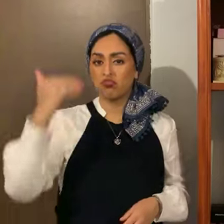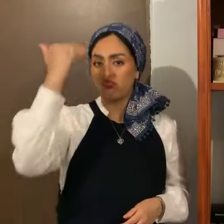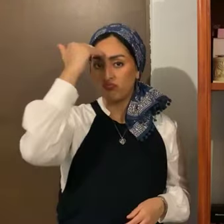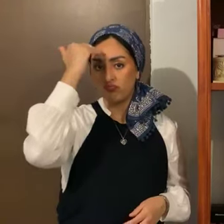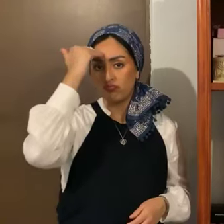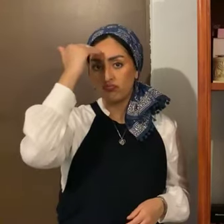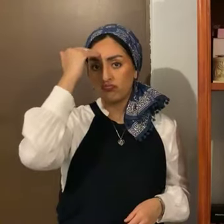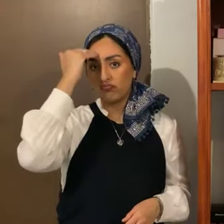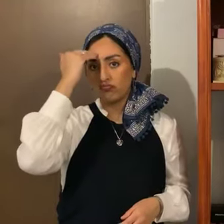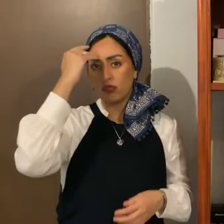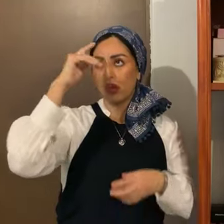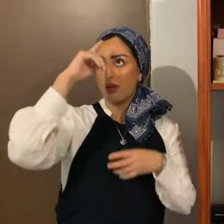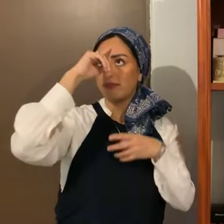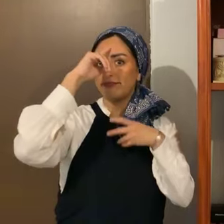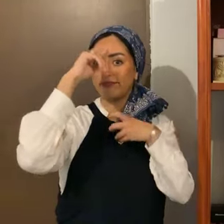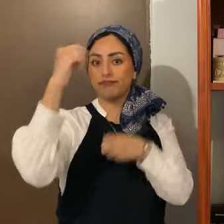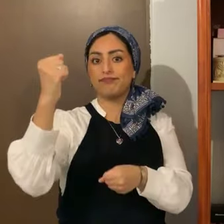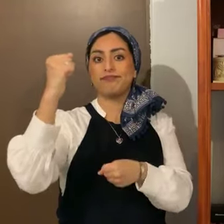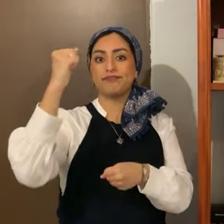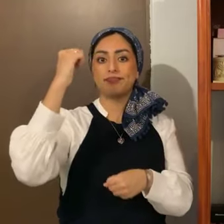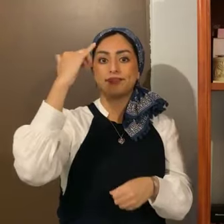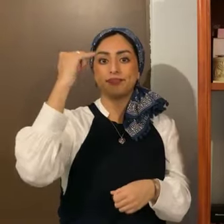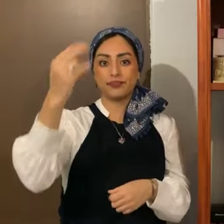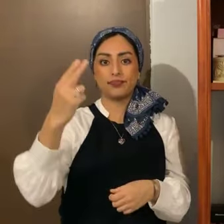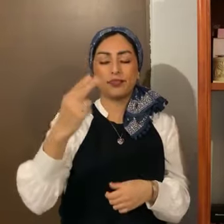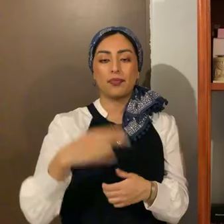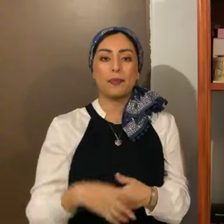del Adón, del Señor.